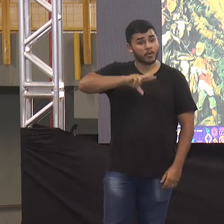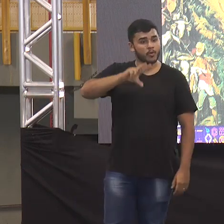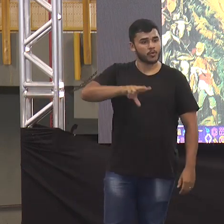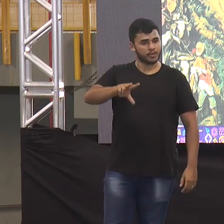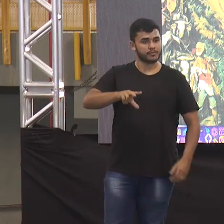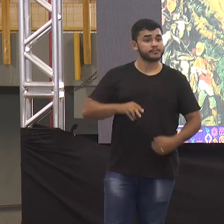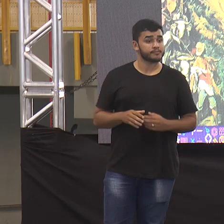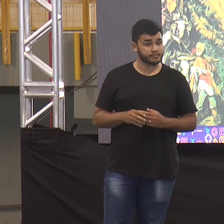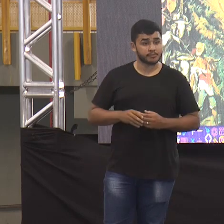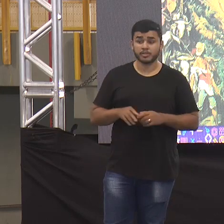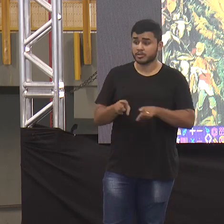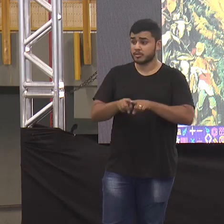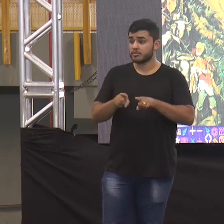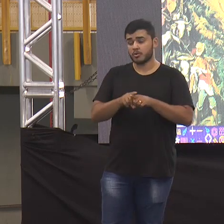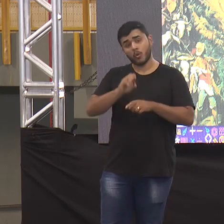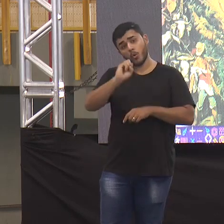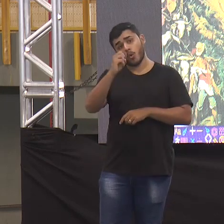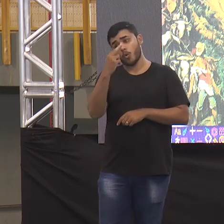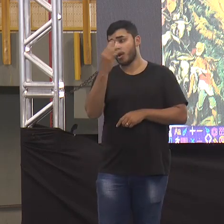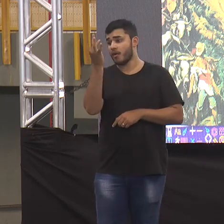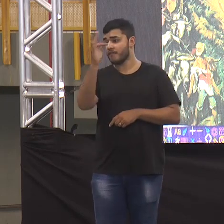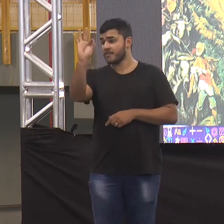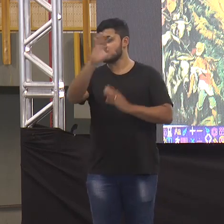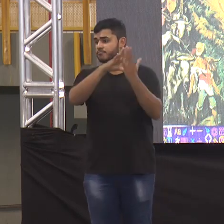na portuguesa, na francesa.